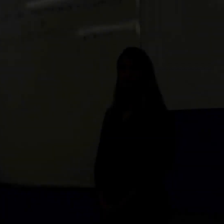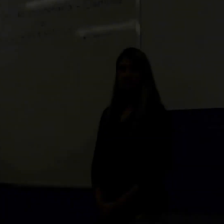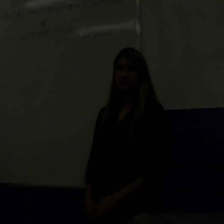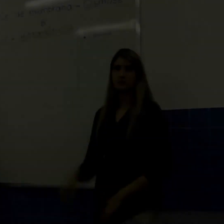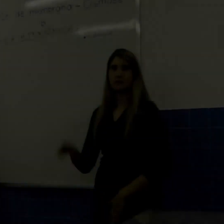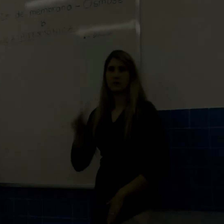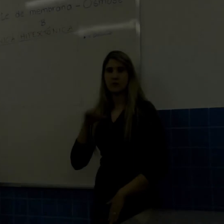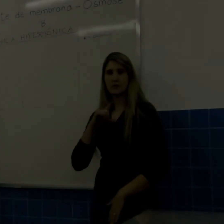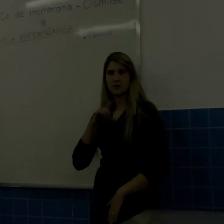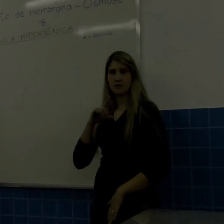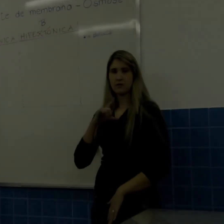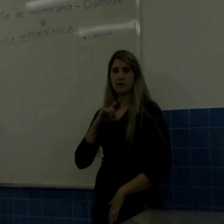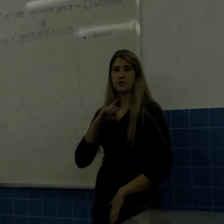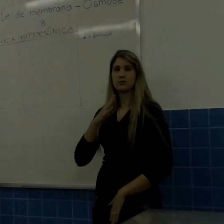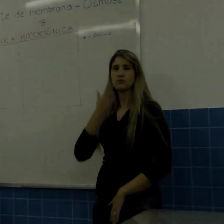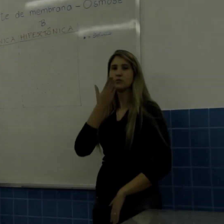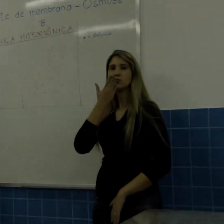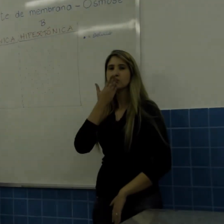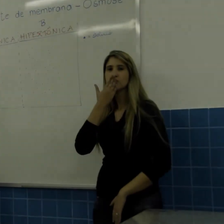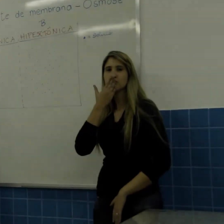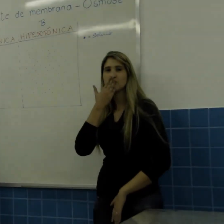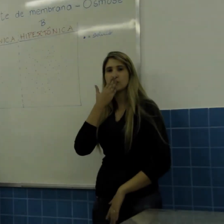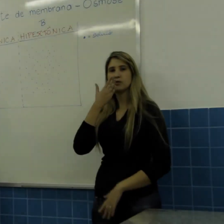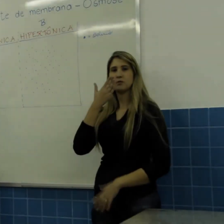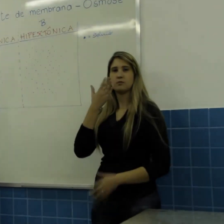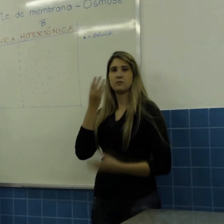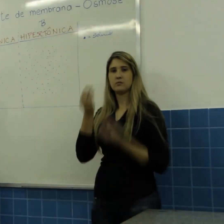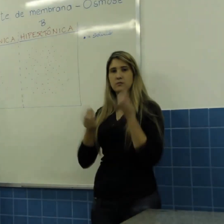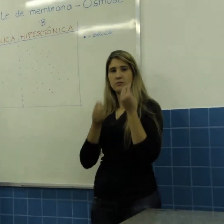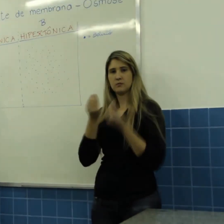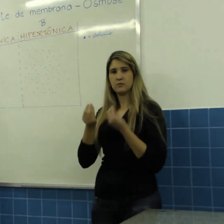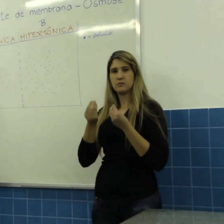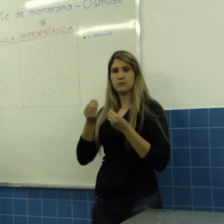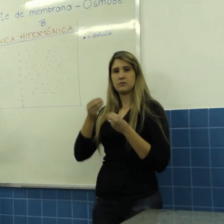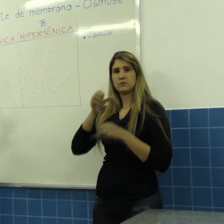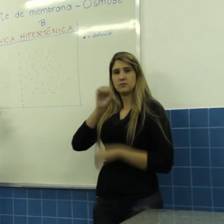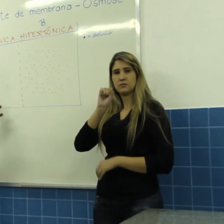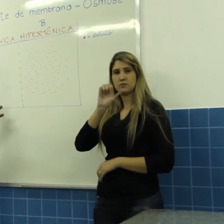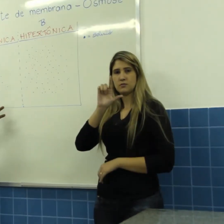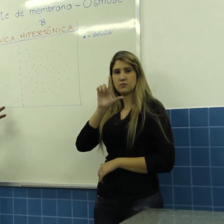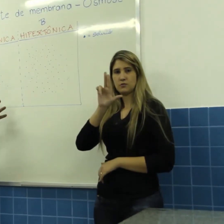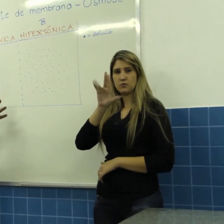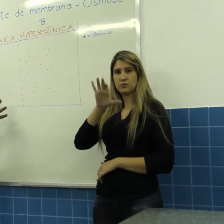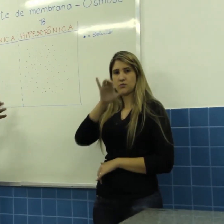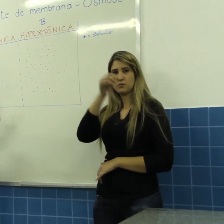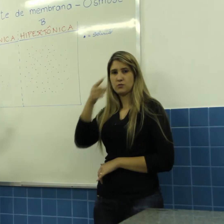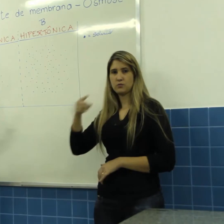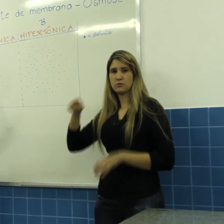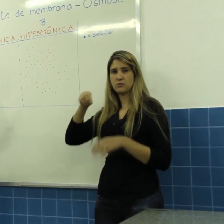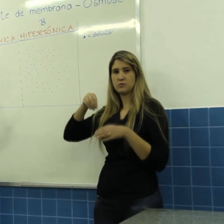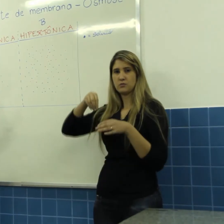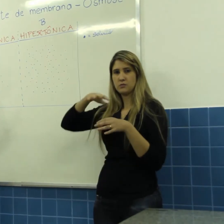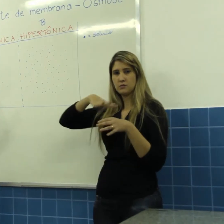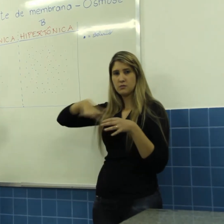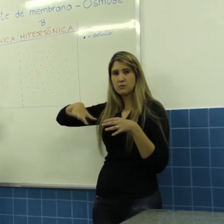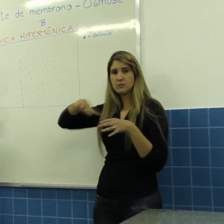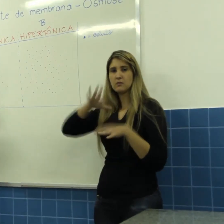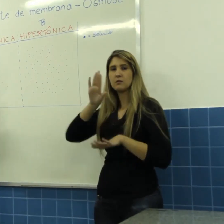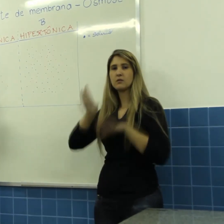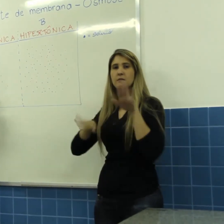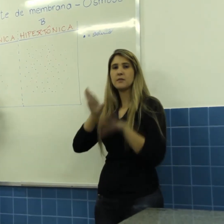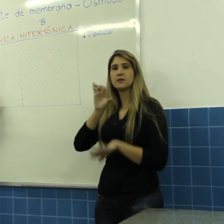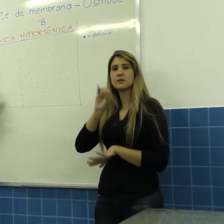Existe um critério de classificação das soluções quanto à quantidade de soluto.